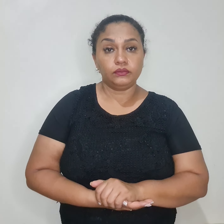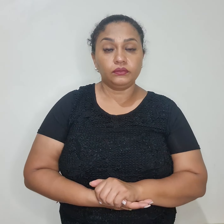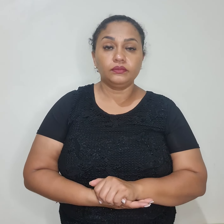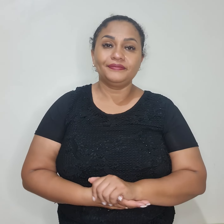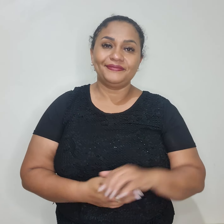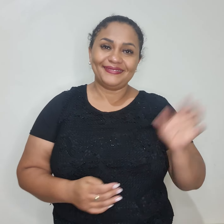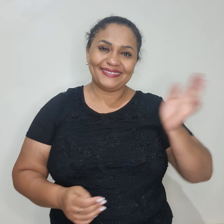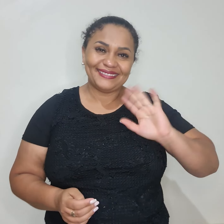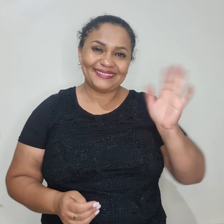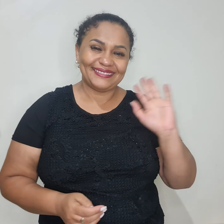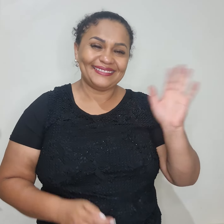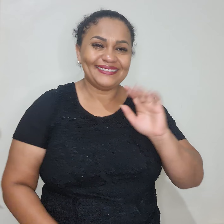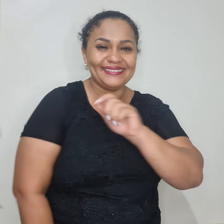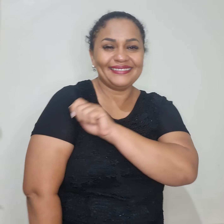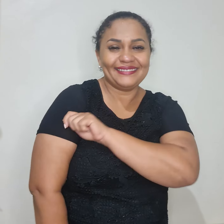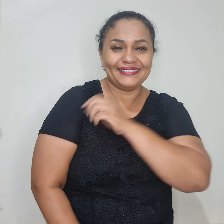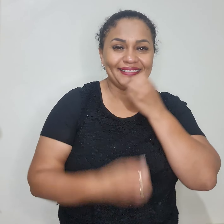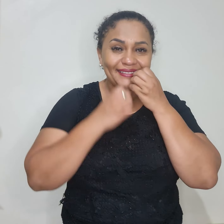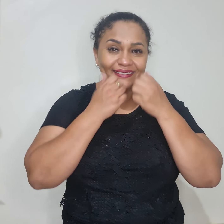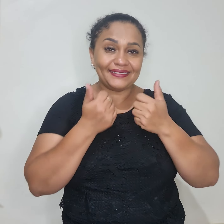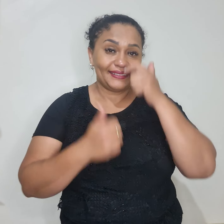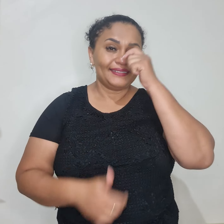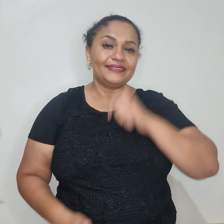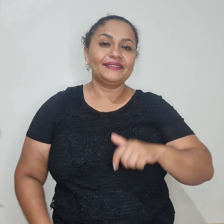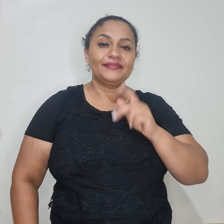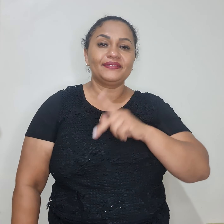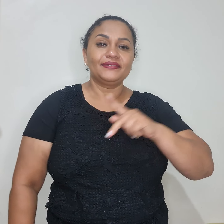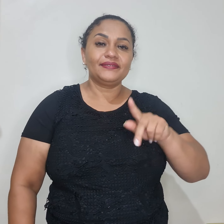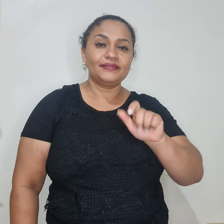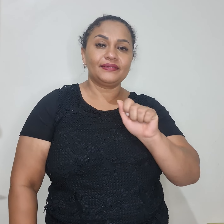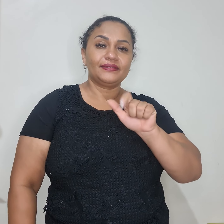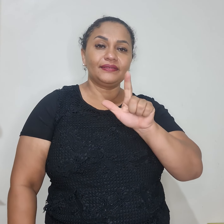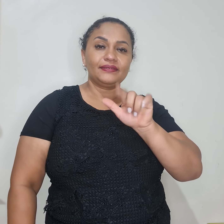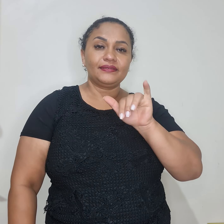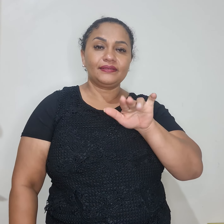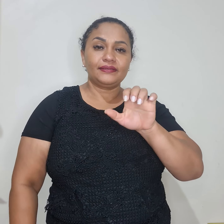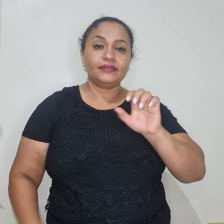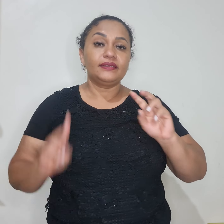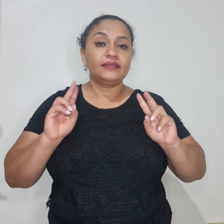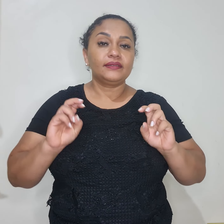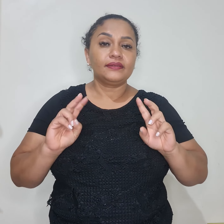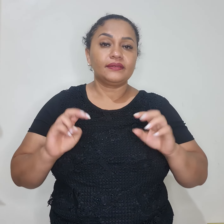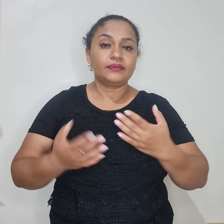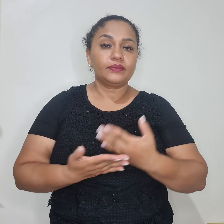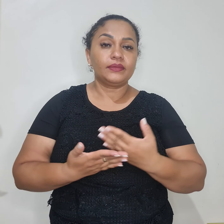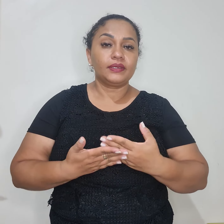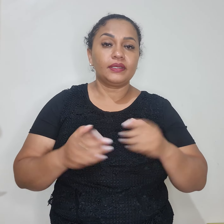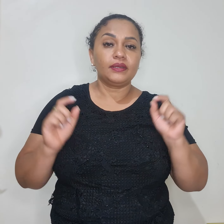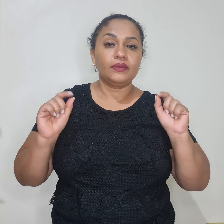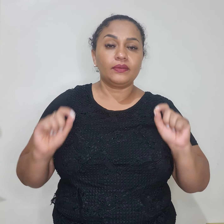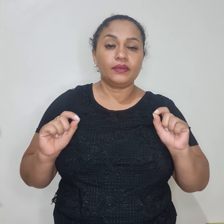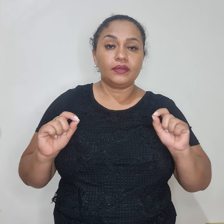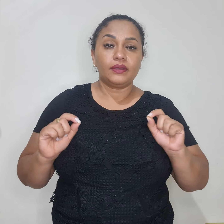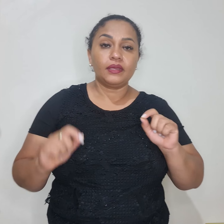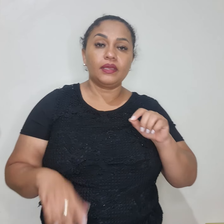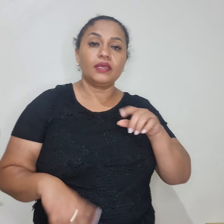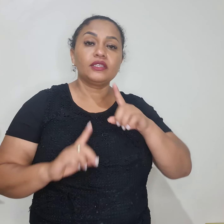Olá, alunos, tudo bem? Eu sou a professora Aline e o tema da nossa aula de hoje é modelos atômicos. Vamos entender melhor esse